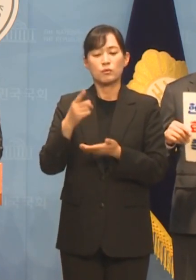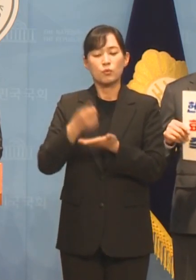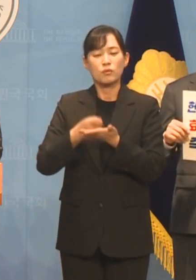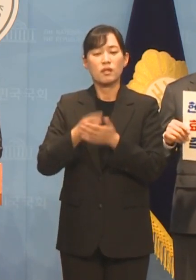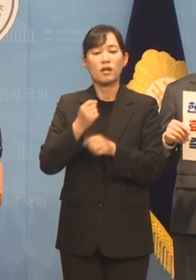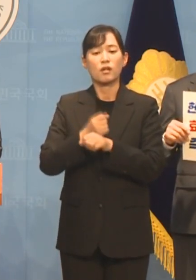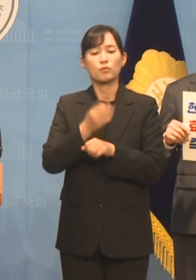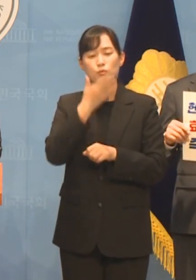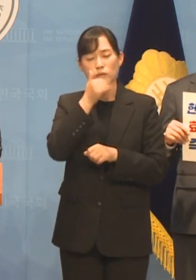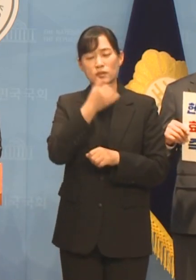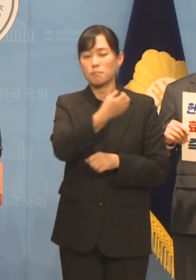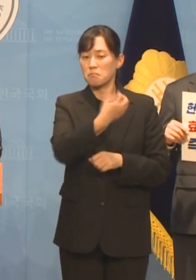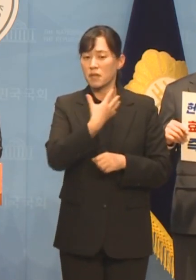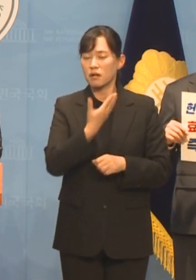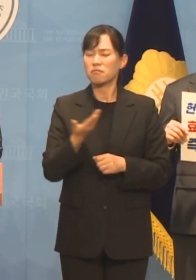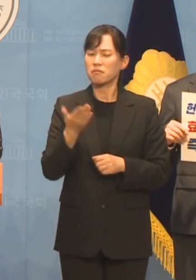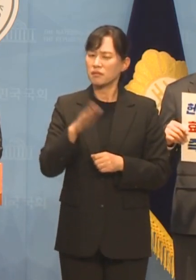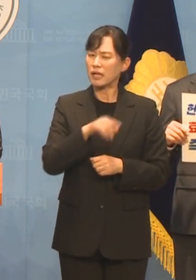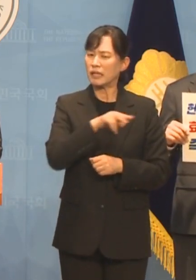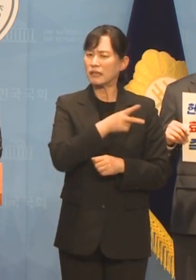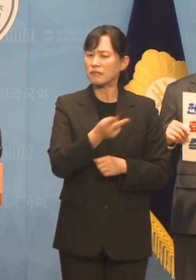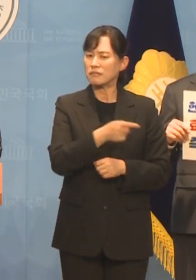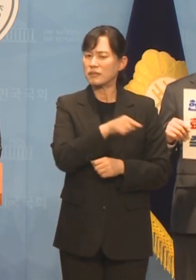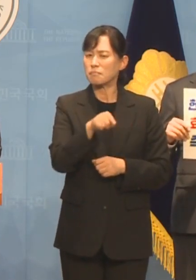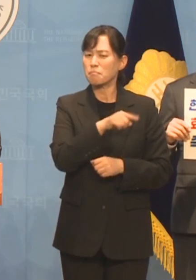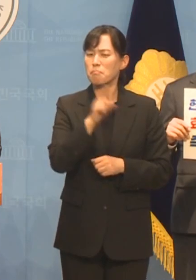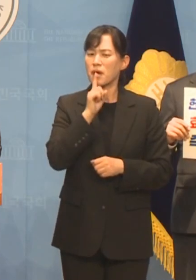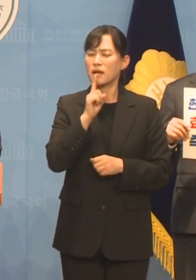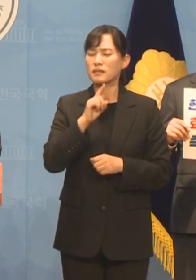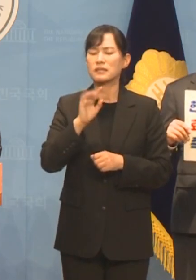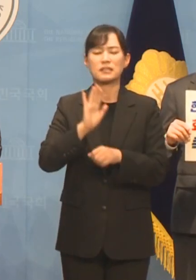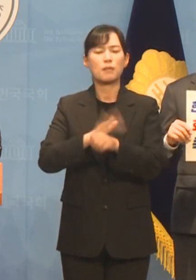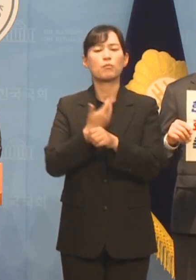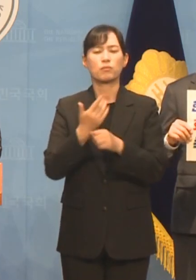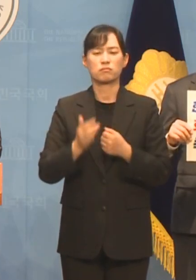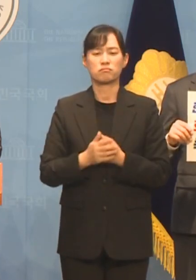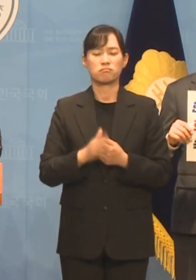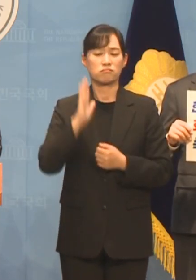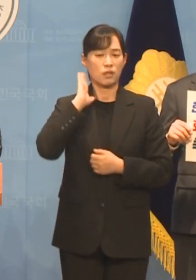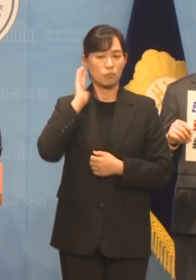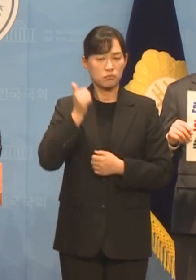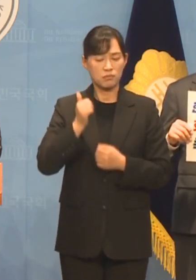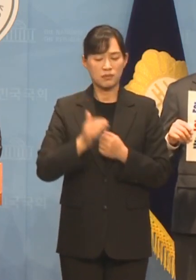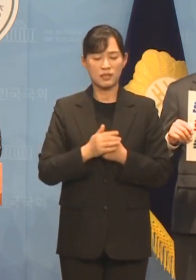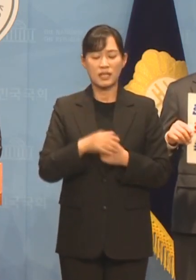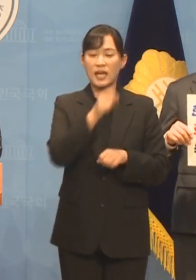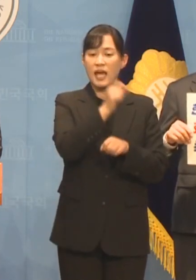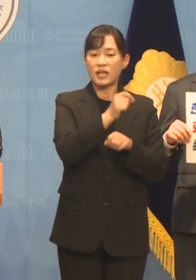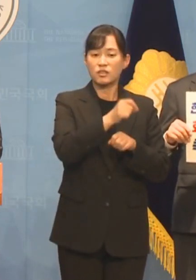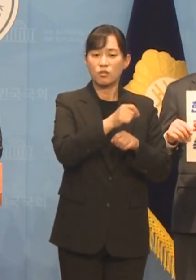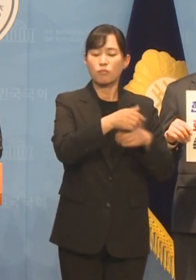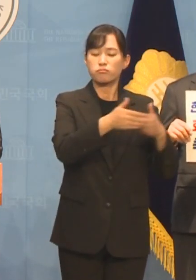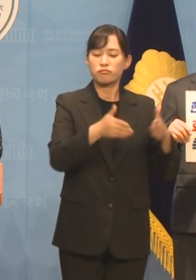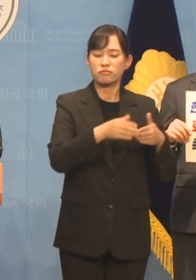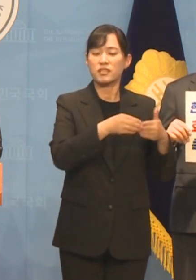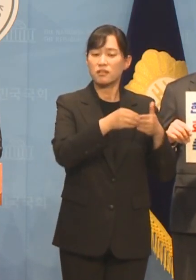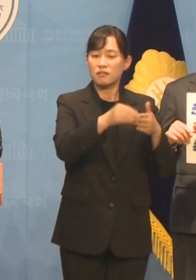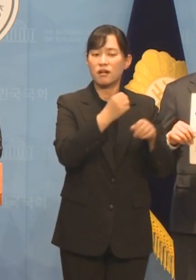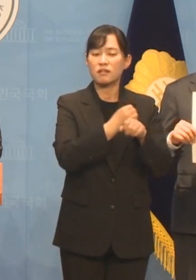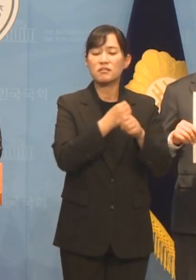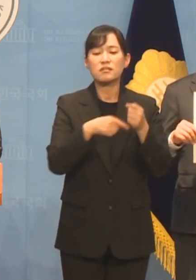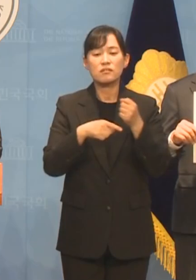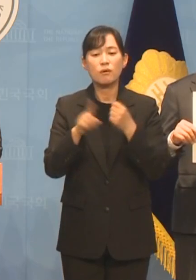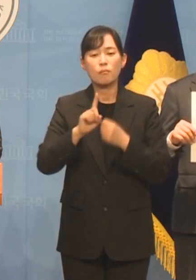듯이 얘기합니다. 하지만 그것 자체가 잘못된 것이죠. 대통령이 행정부를 이끄는 것은